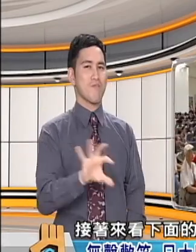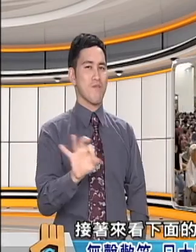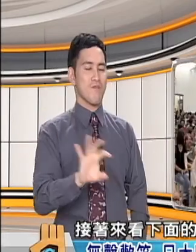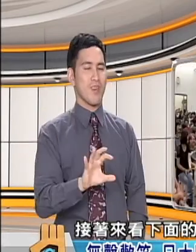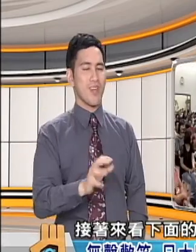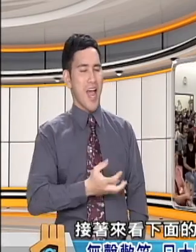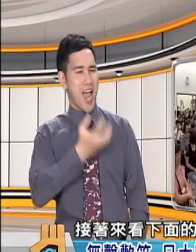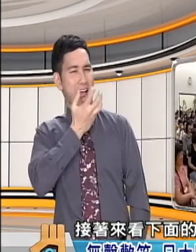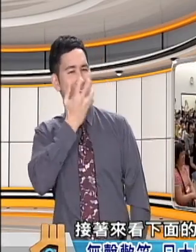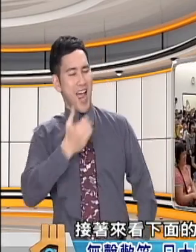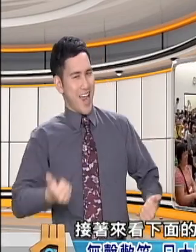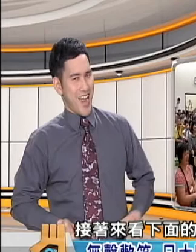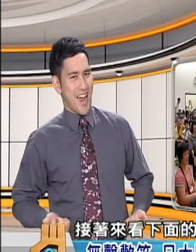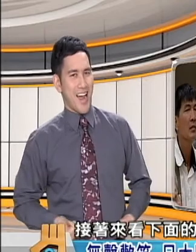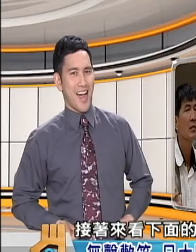道。